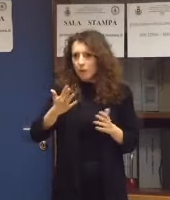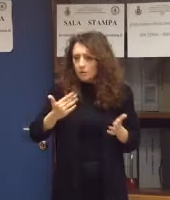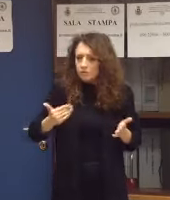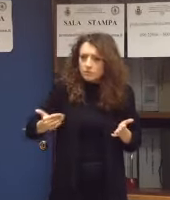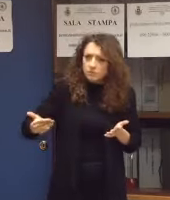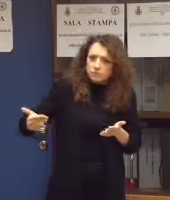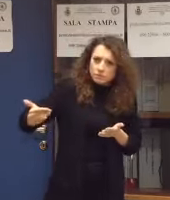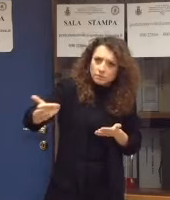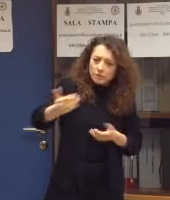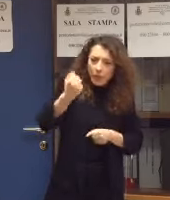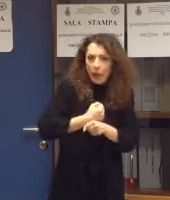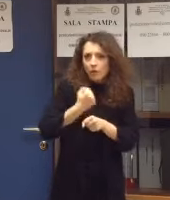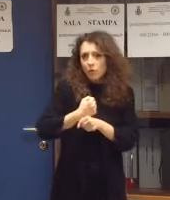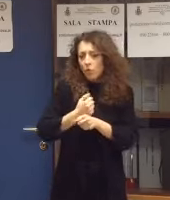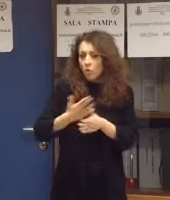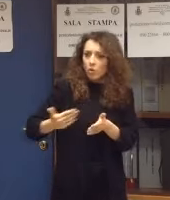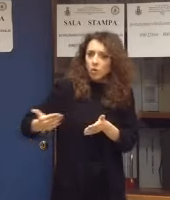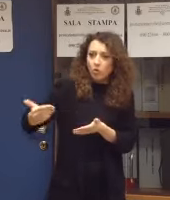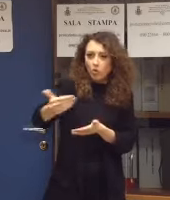in continuazione,